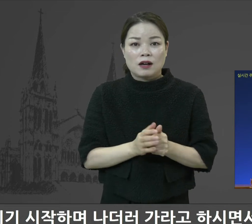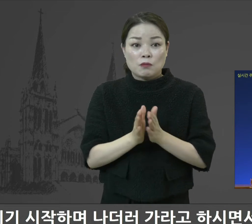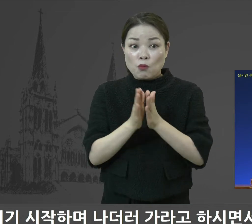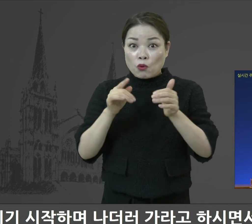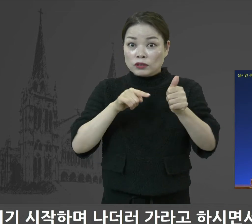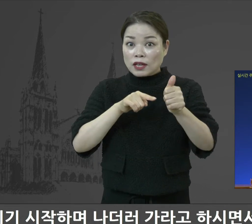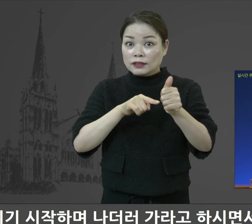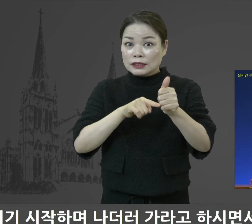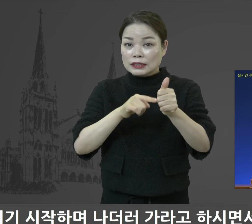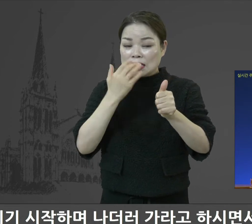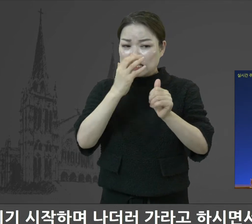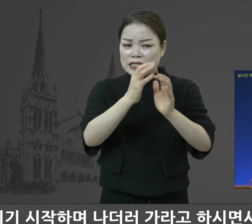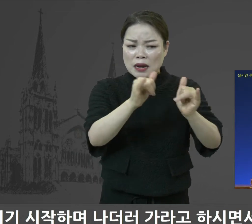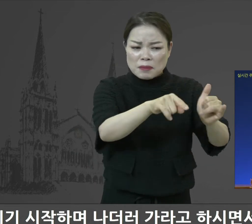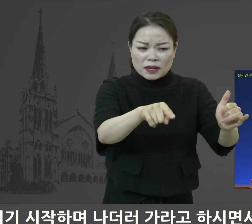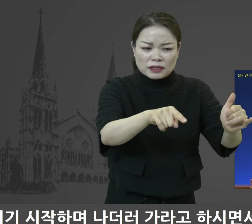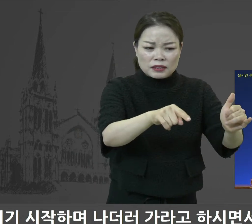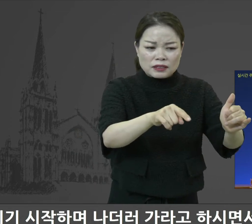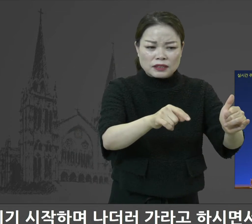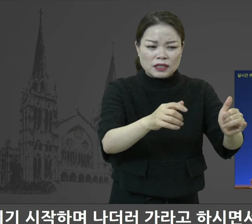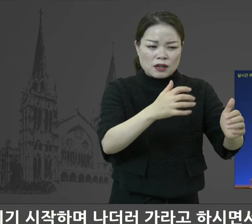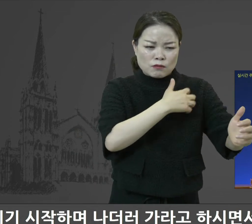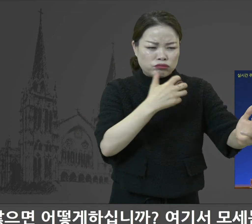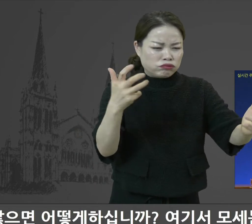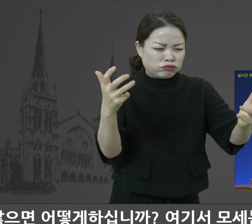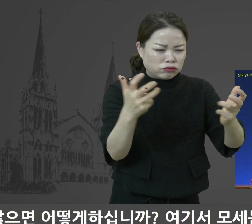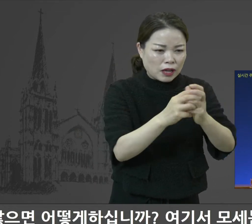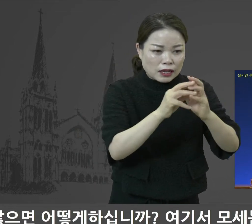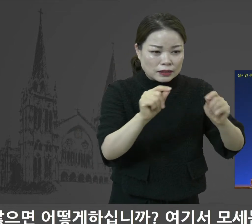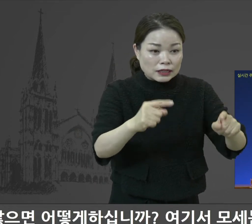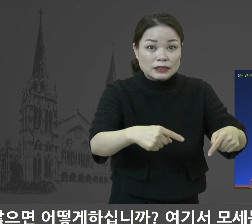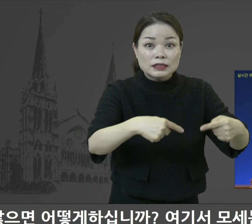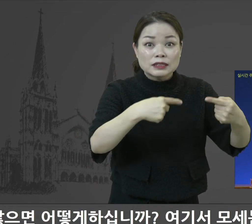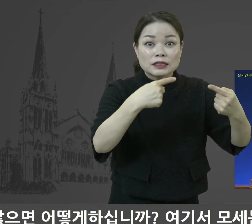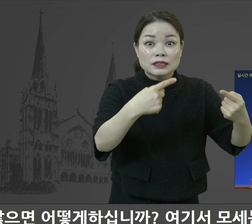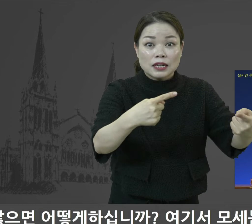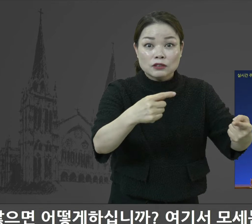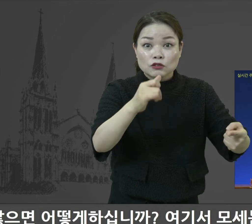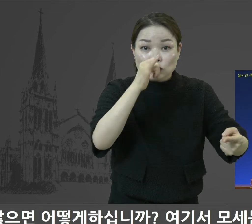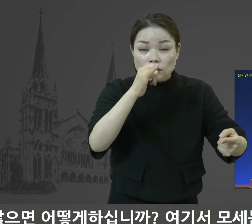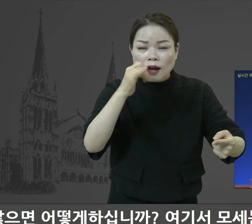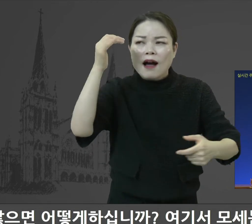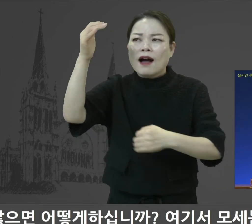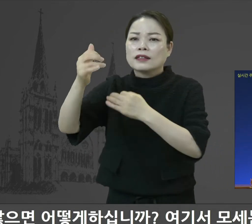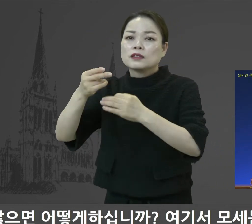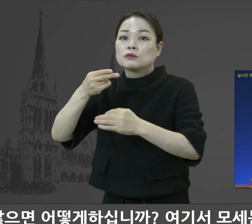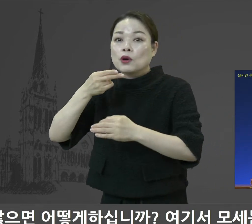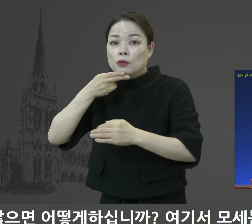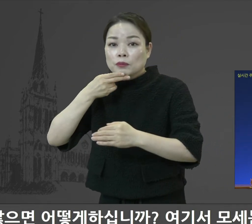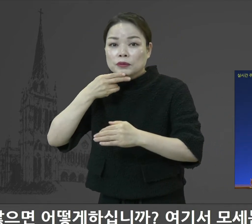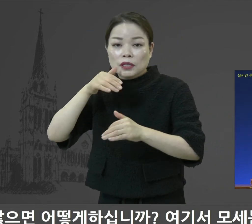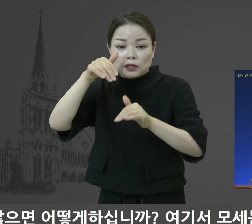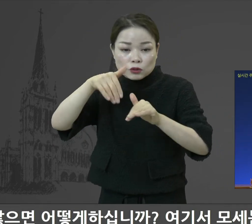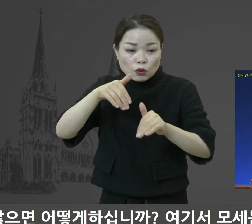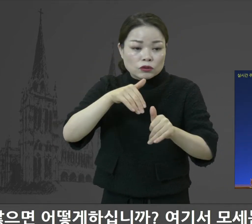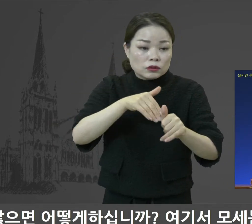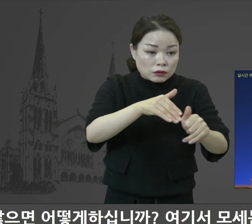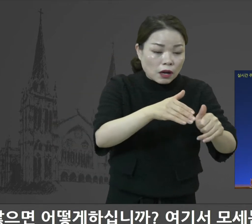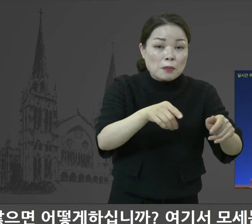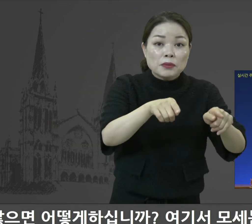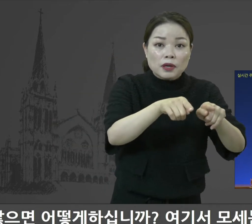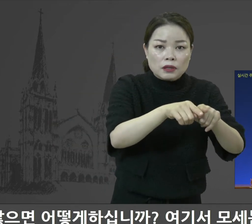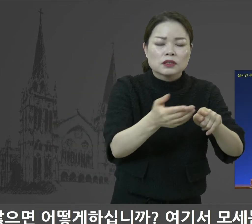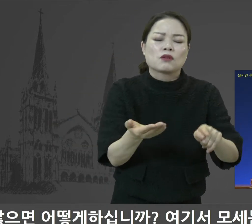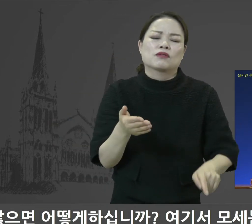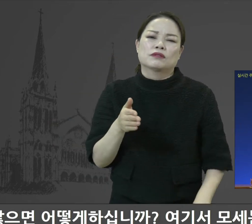모세는 이스라엘 백성이 젖과 꿀이 흐르는 땅에 분명히 들어갈 수 있다고 믿었습니다. 하나님 없이도 그의 사자가 가서 정리해 주면.